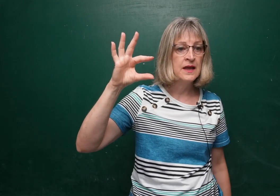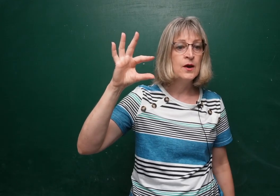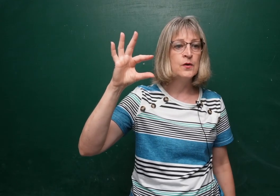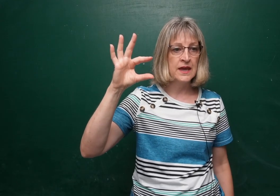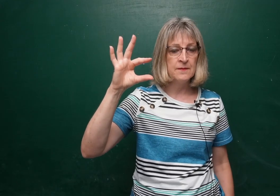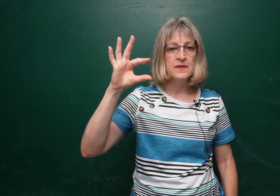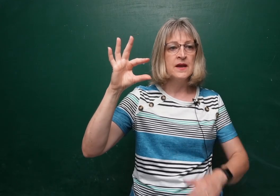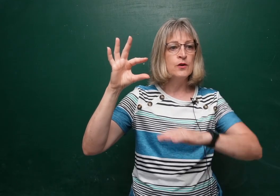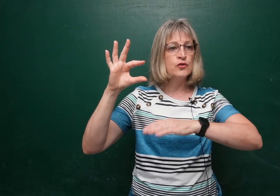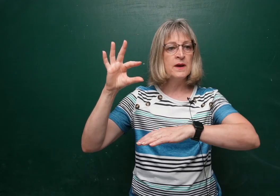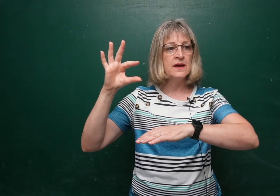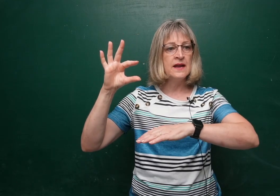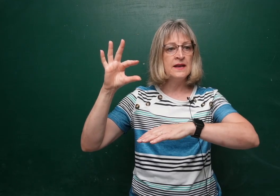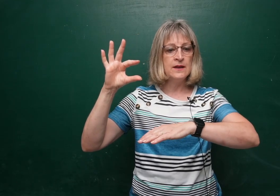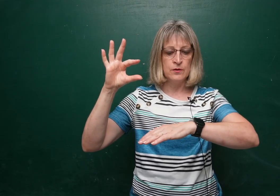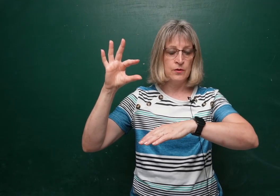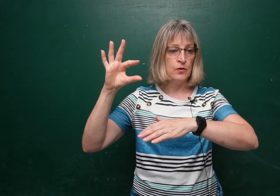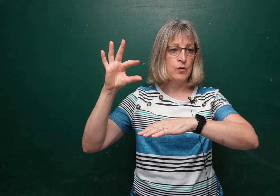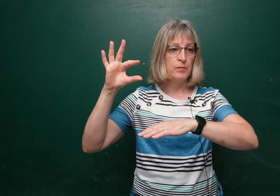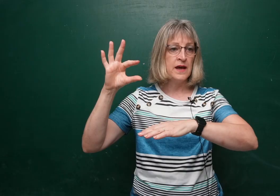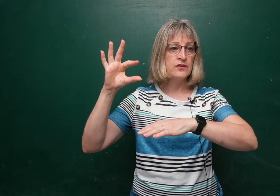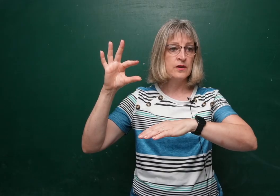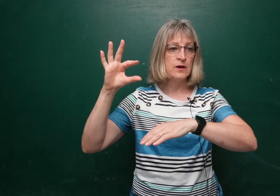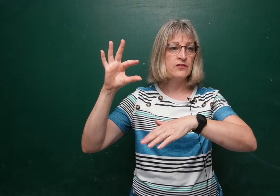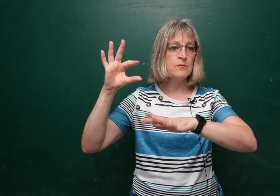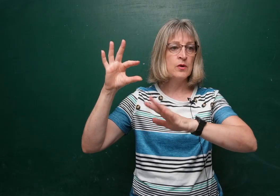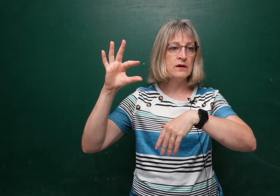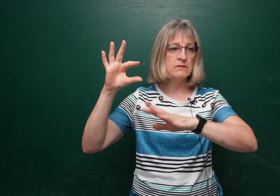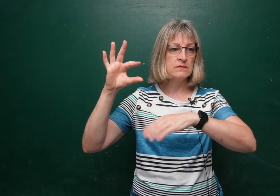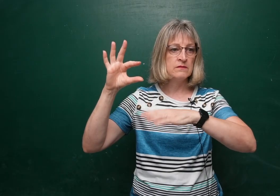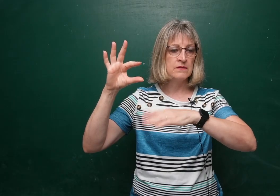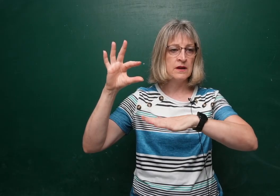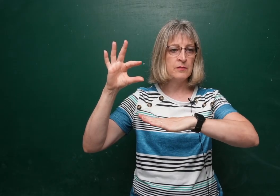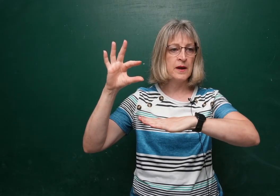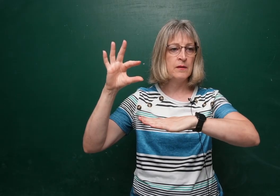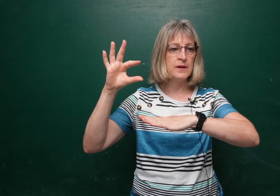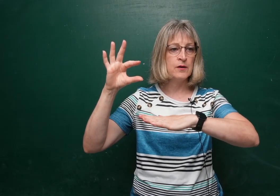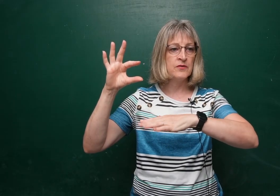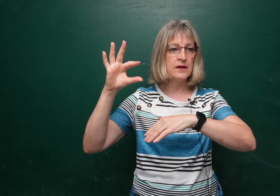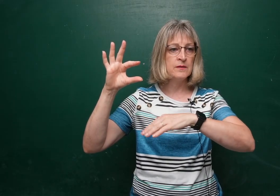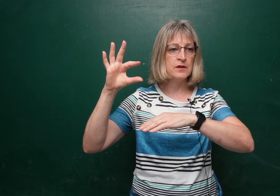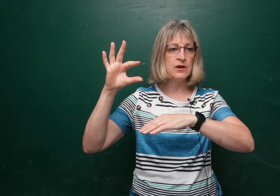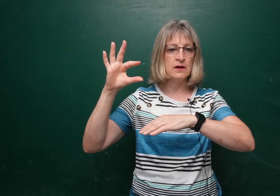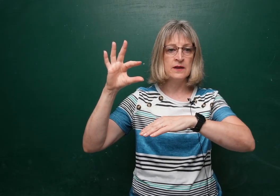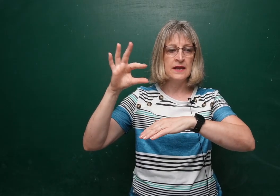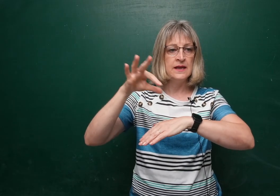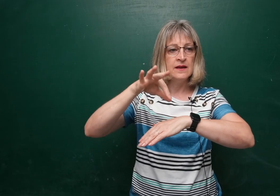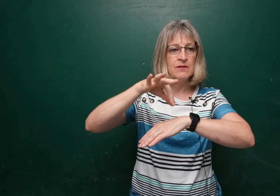Ok. L'autre main, elle est plate, assez molle. Hein. Voilà. C'est pas un plat comme ça, hein, mais voilà. Et